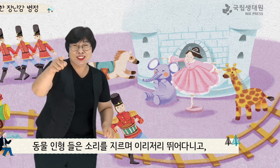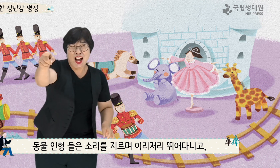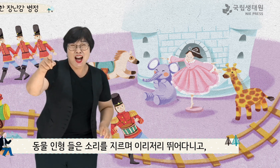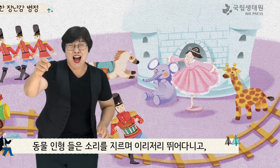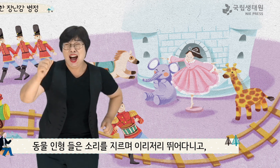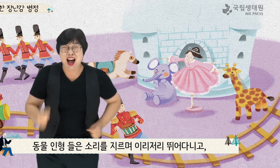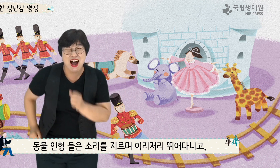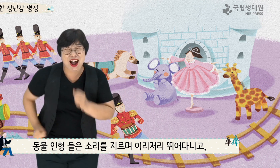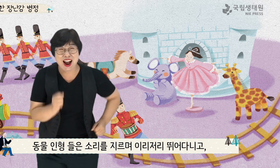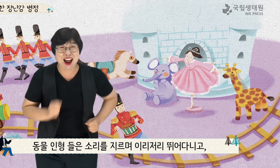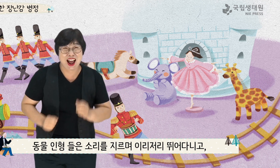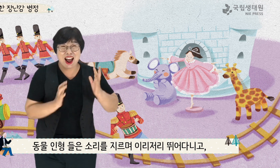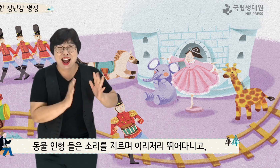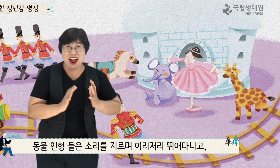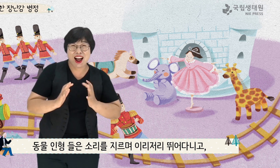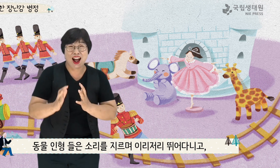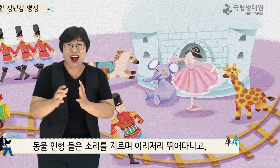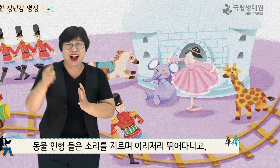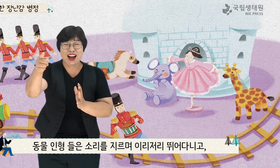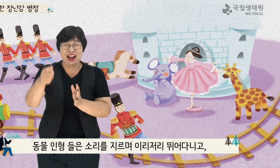이리저리 뛰어다니고